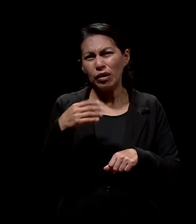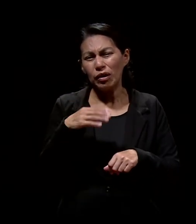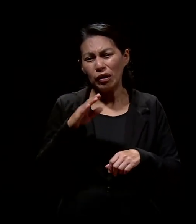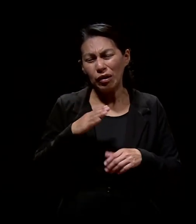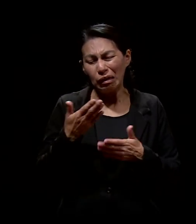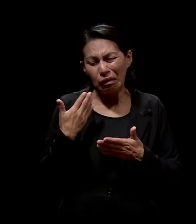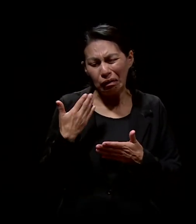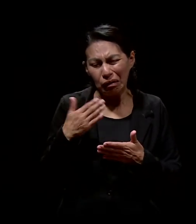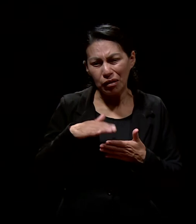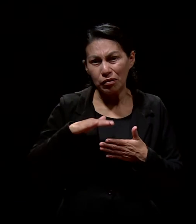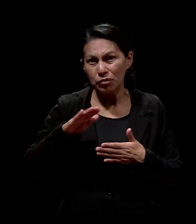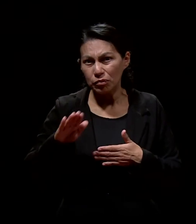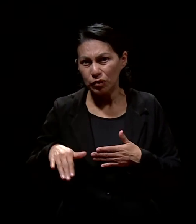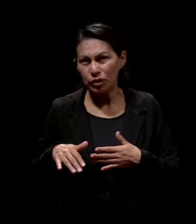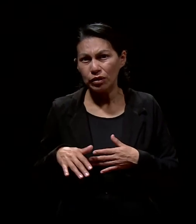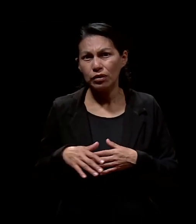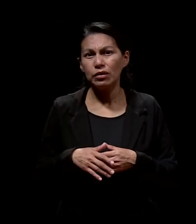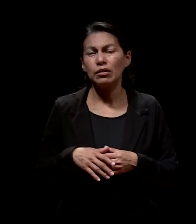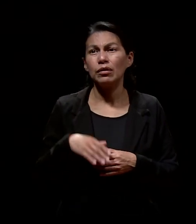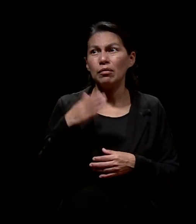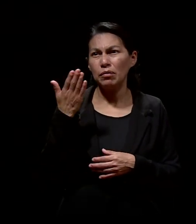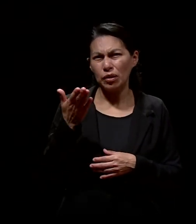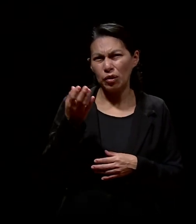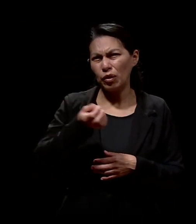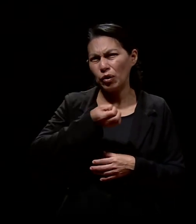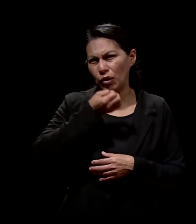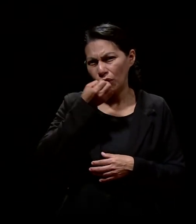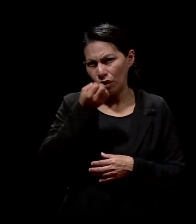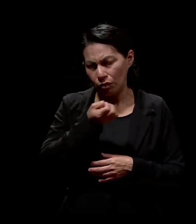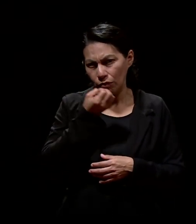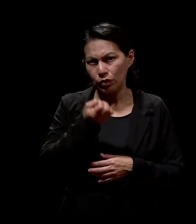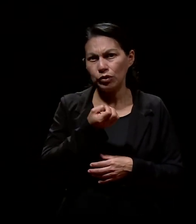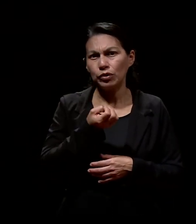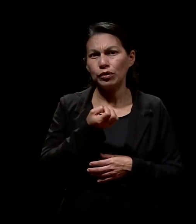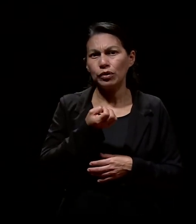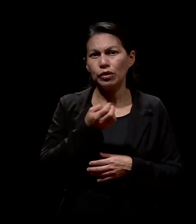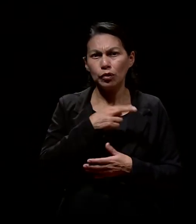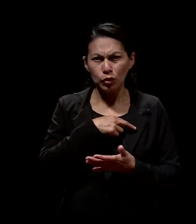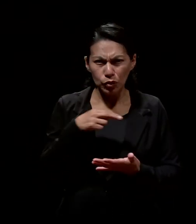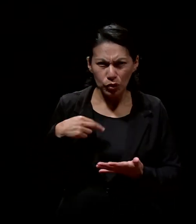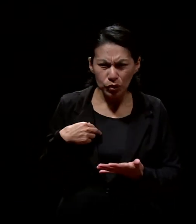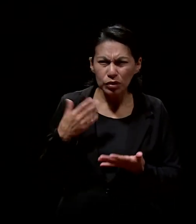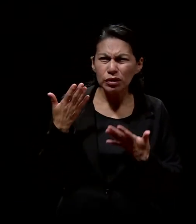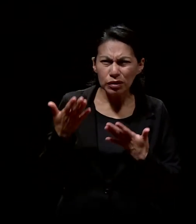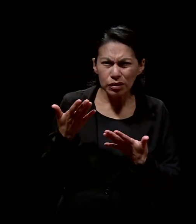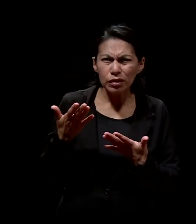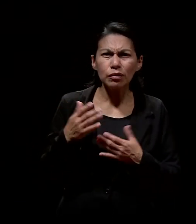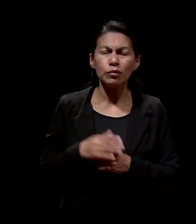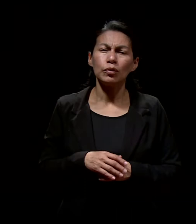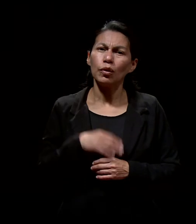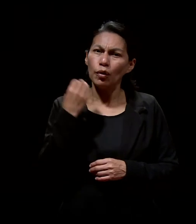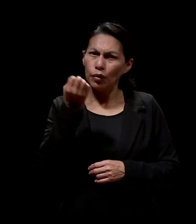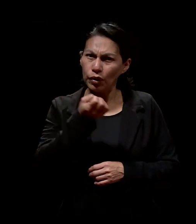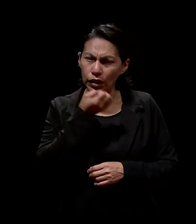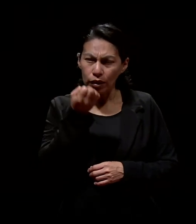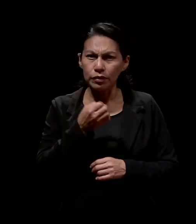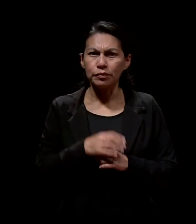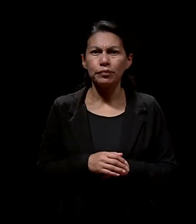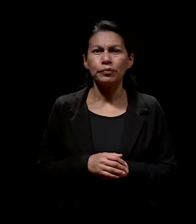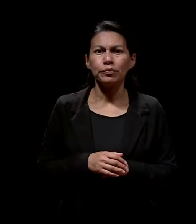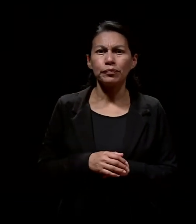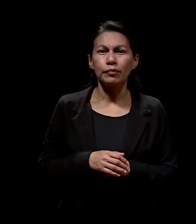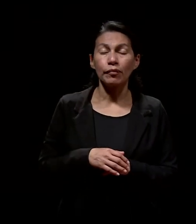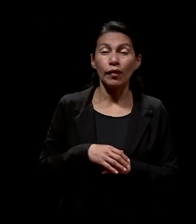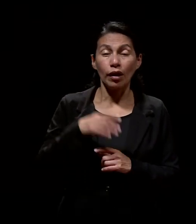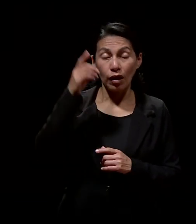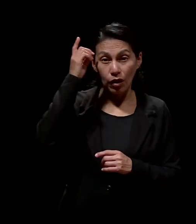de fallecer y nos han pedido que oremos por él. Y también es nuestro